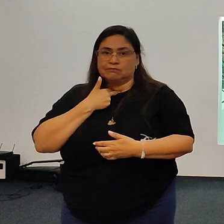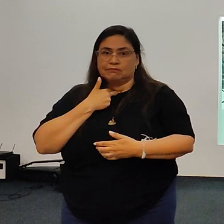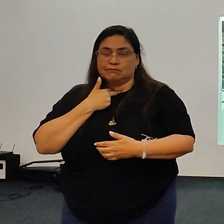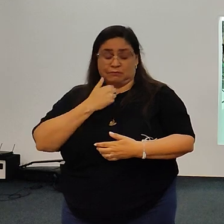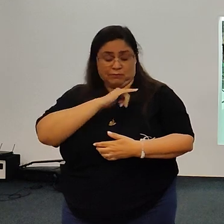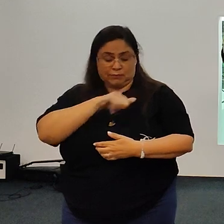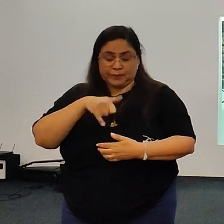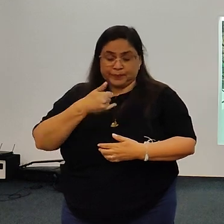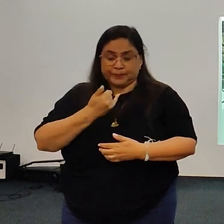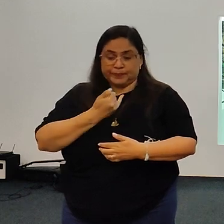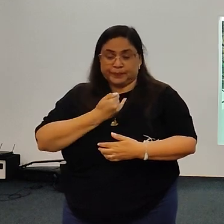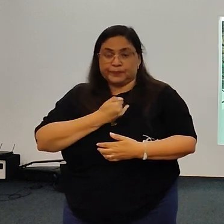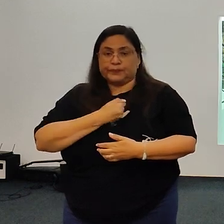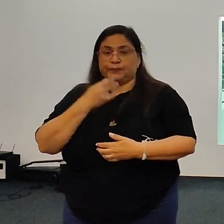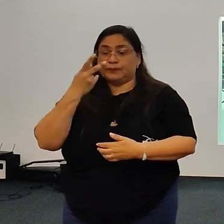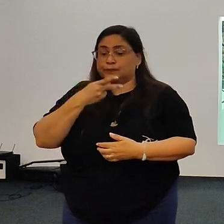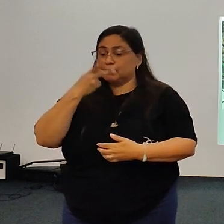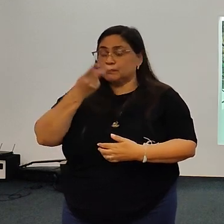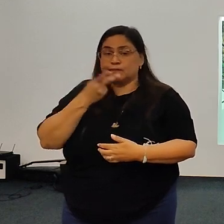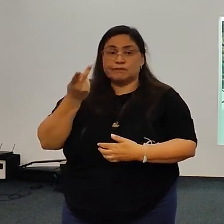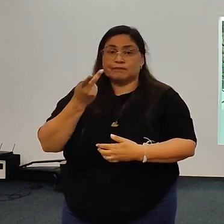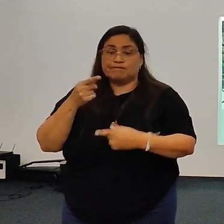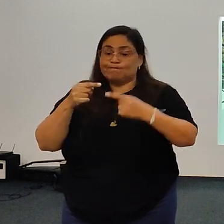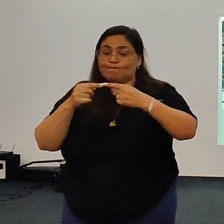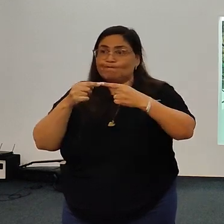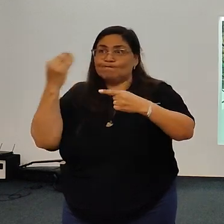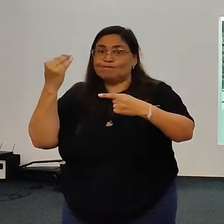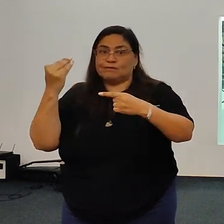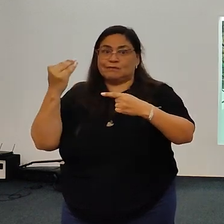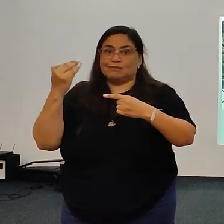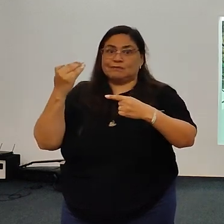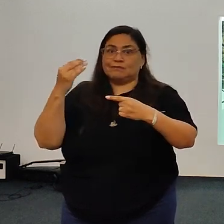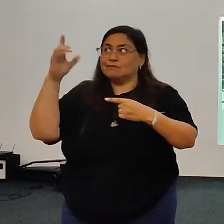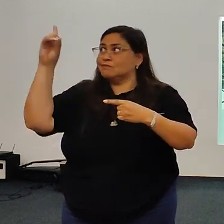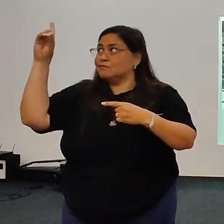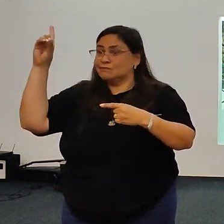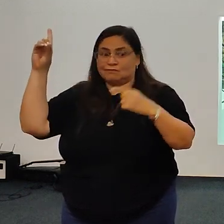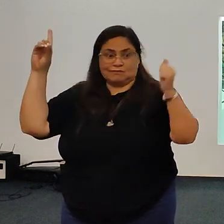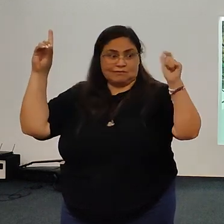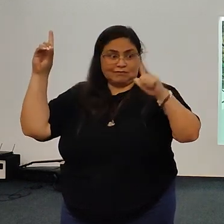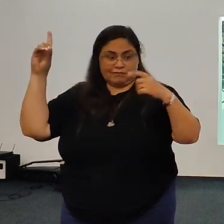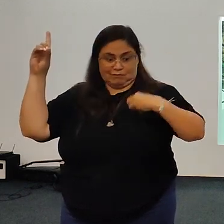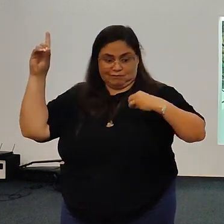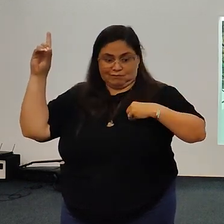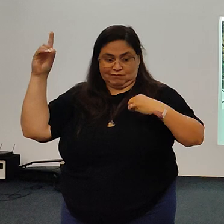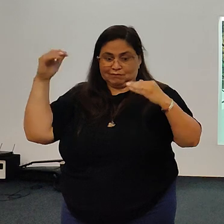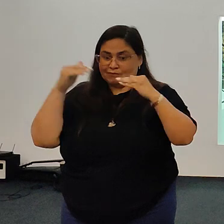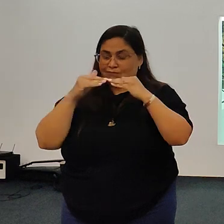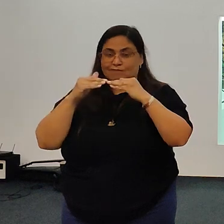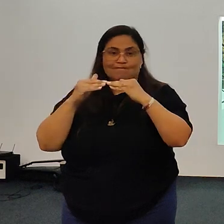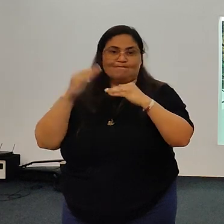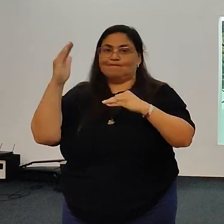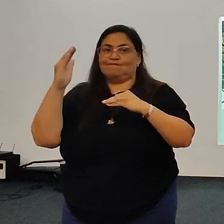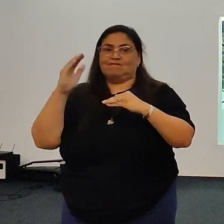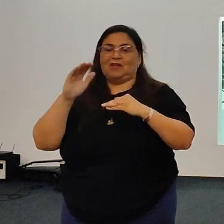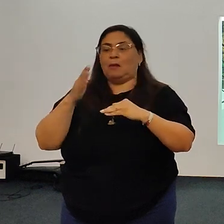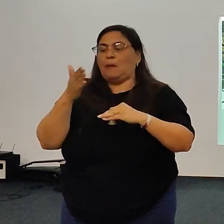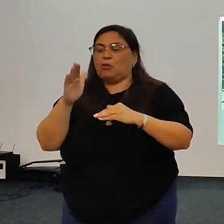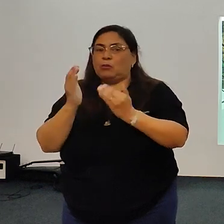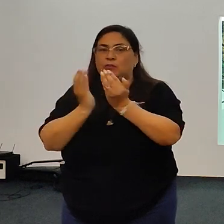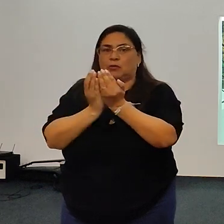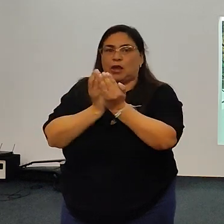João aqui ele acaba com qualquer possibilidade. Não existe meio termo na vida cristã. Não existe mais ou menos